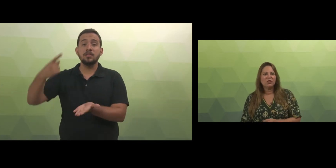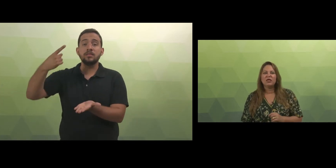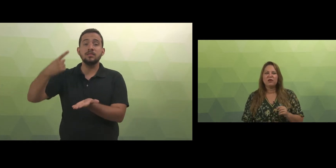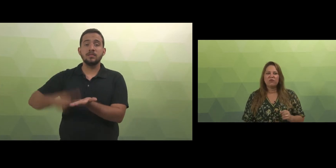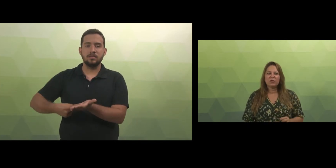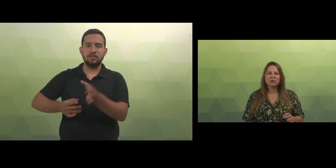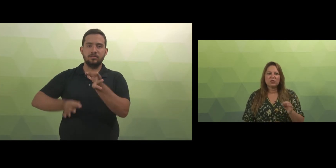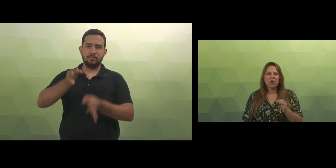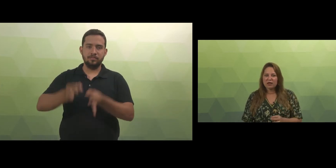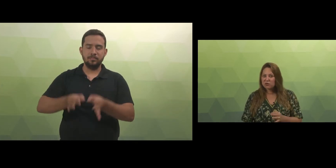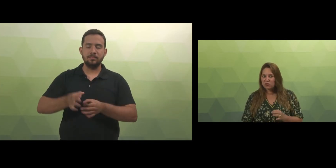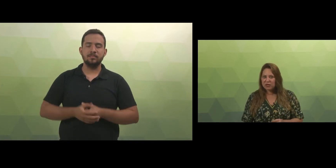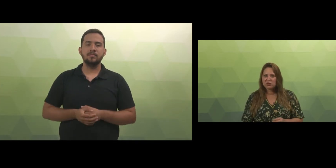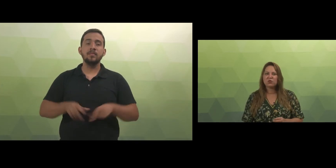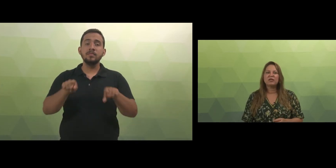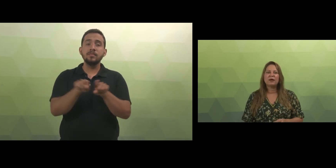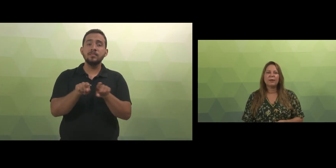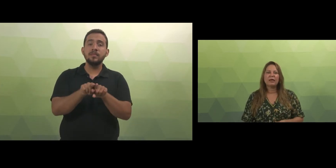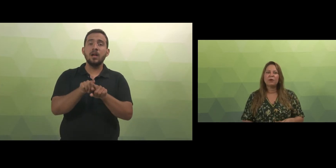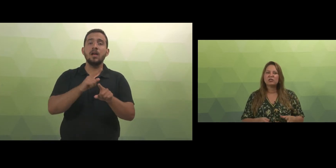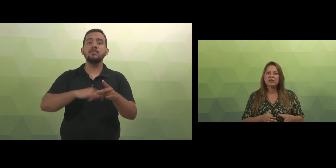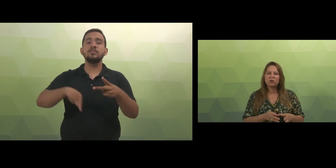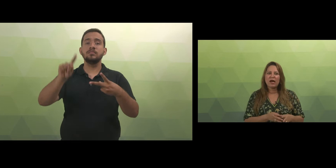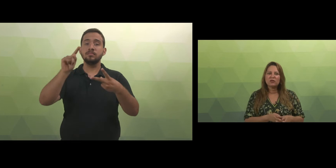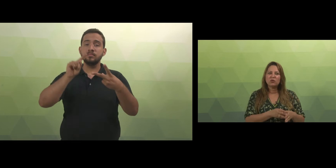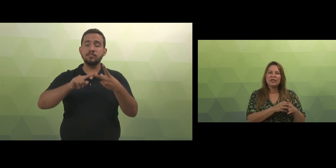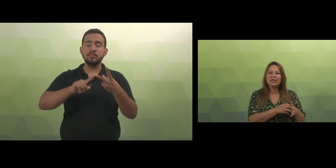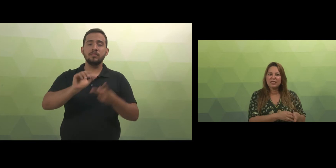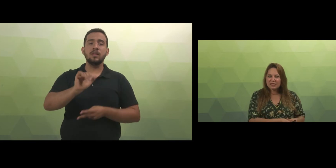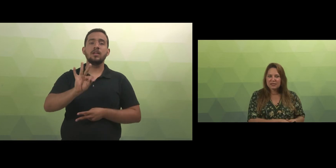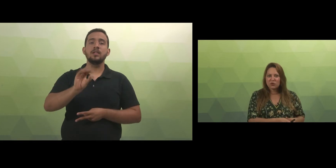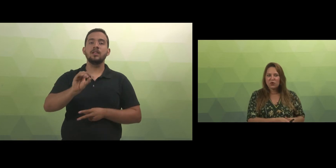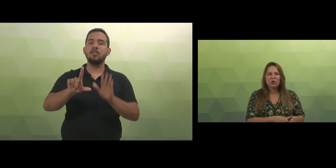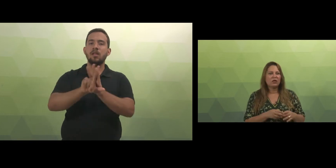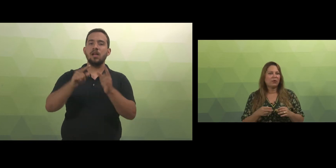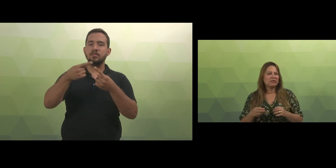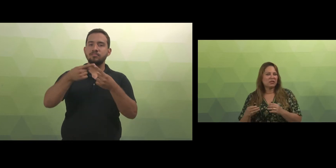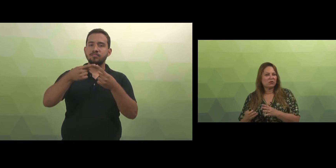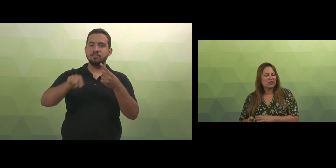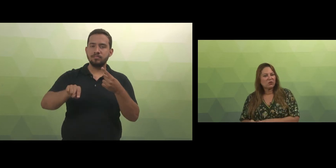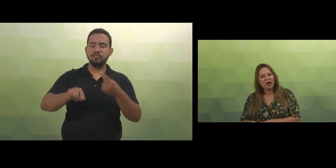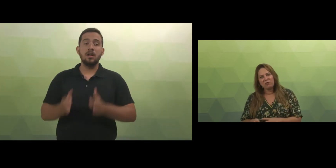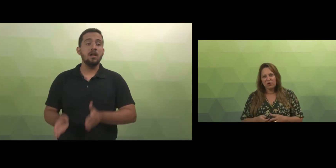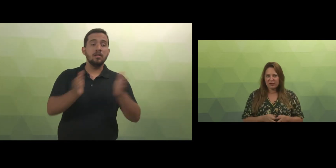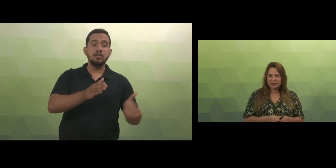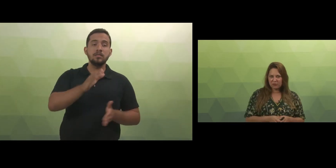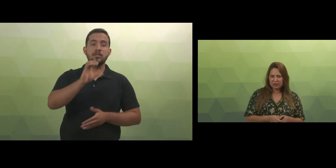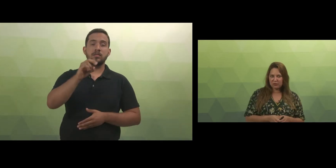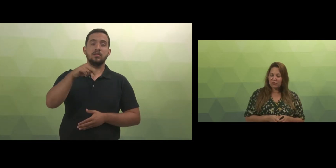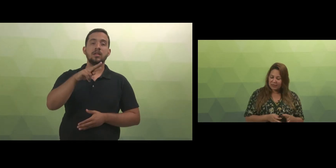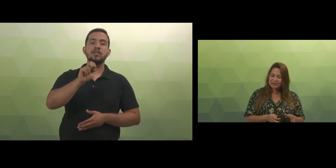jurídico, e vimos que o ato jurídico, ele também pode ser um ato ilícito, que pode ser contratual ou